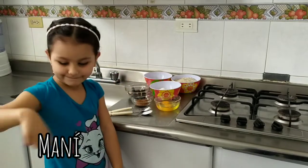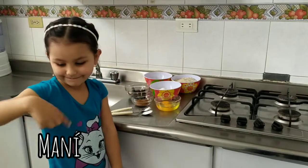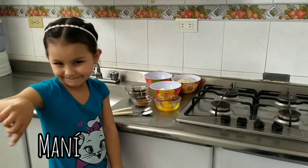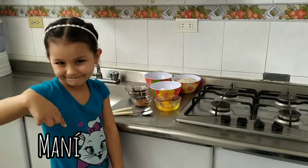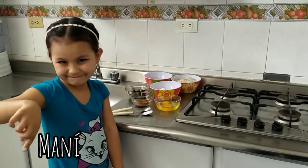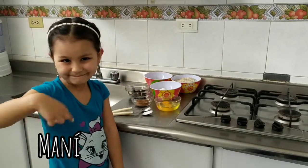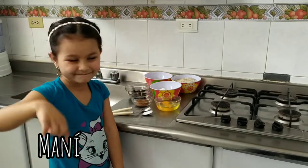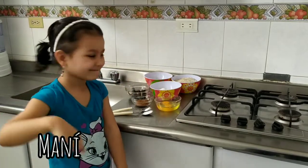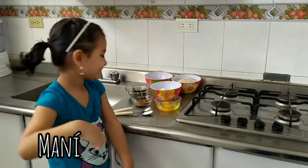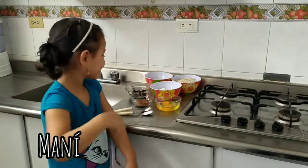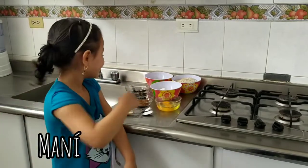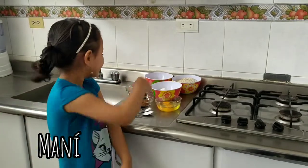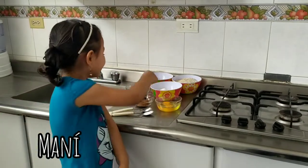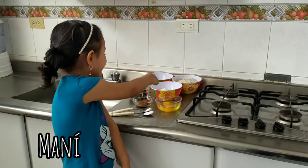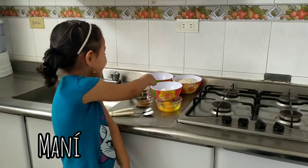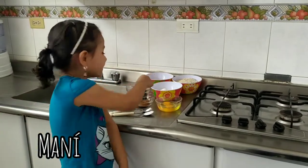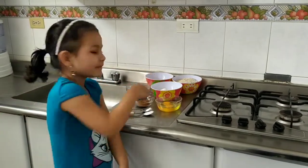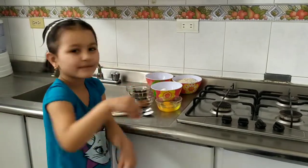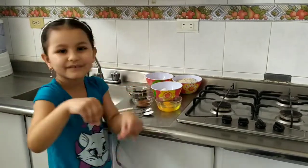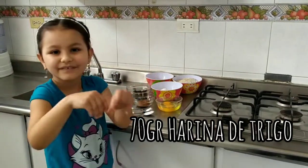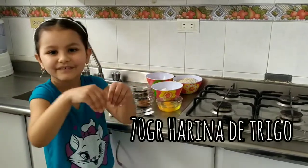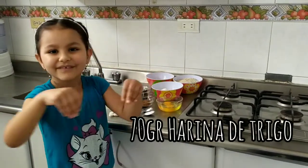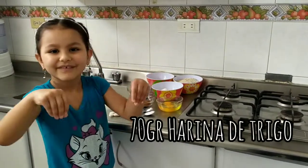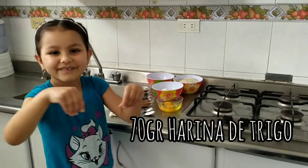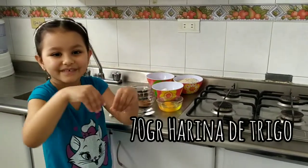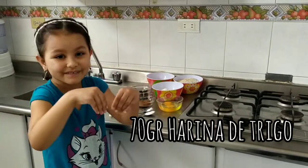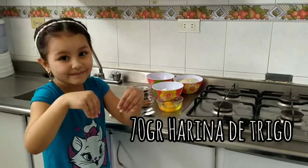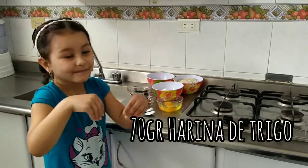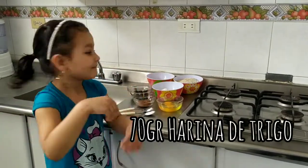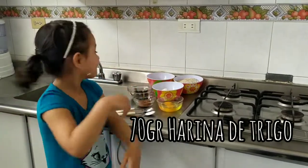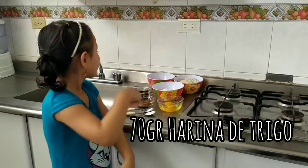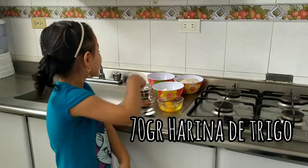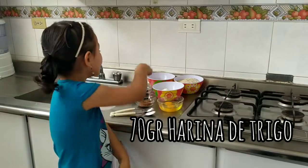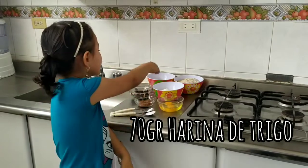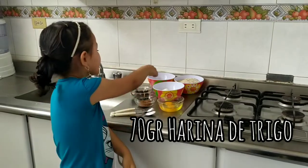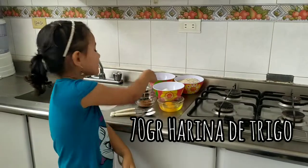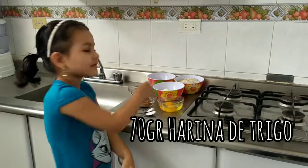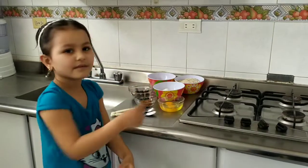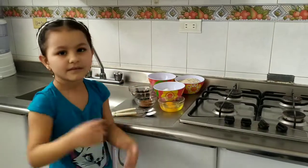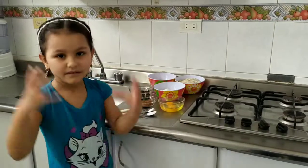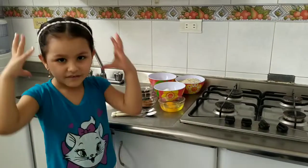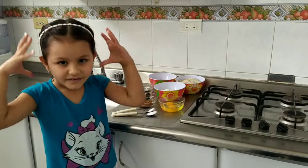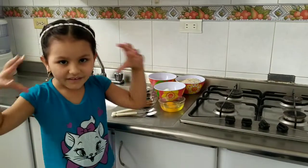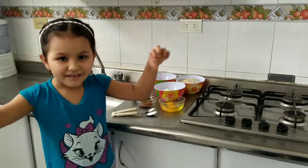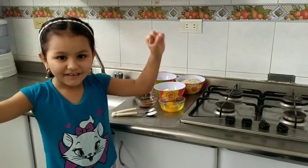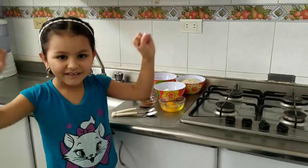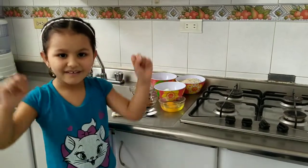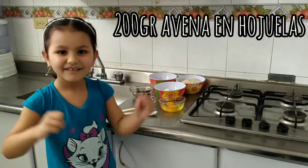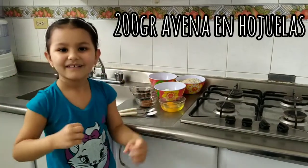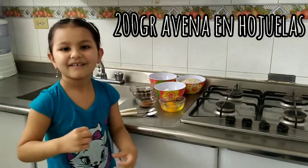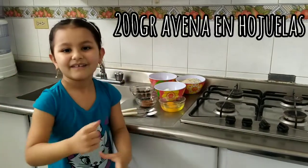maní, harina de trigo, avena en hojuelas,